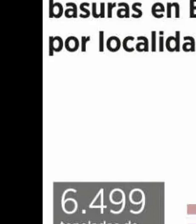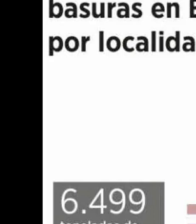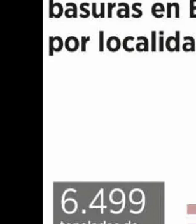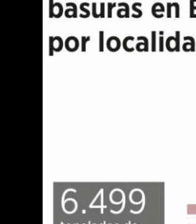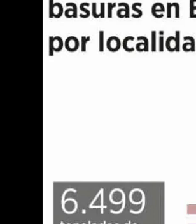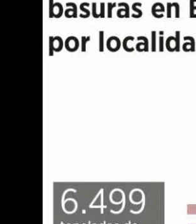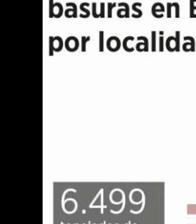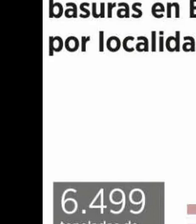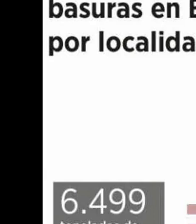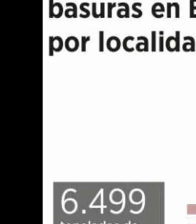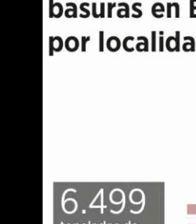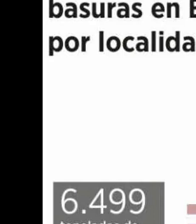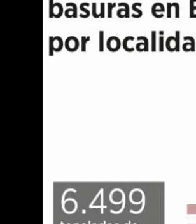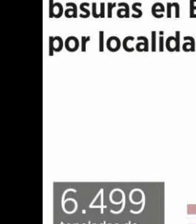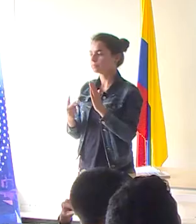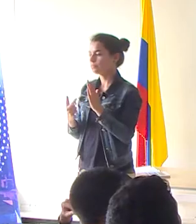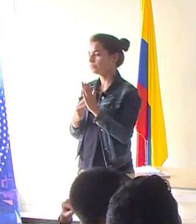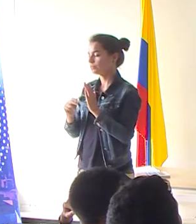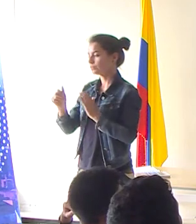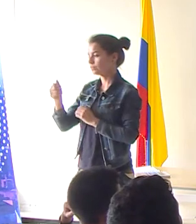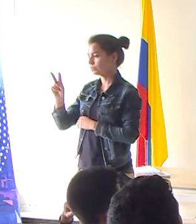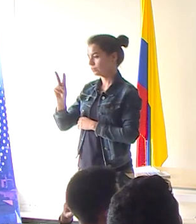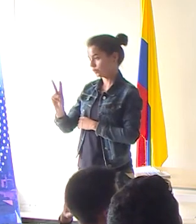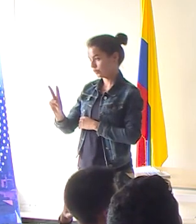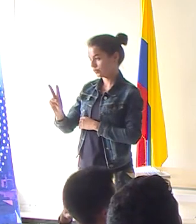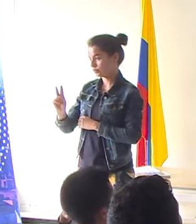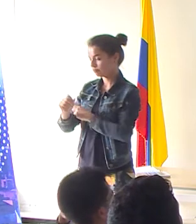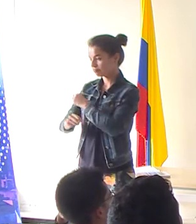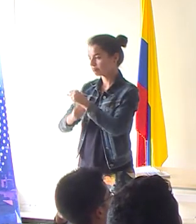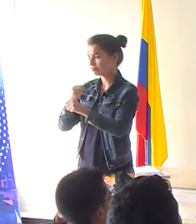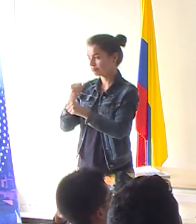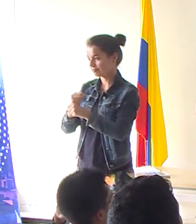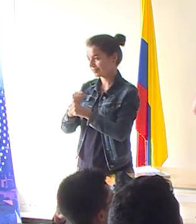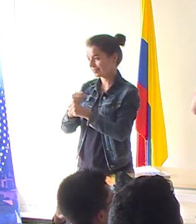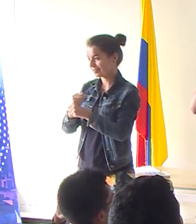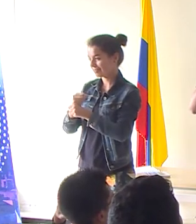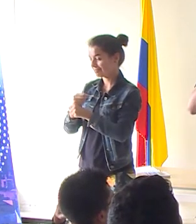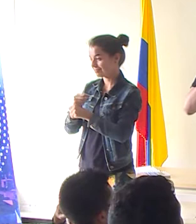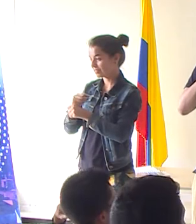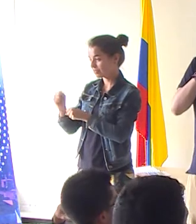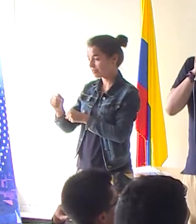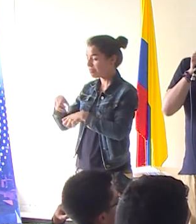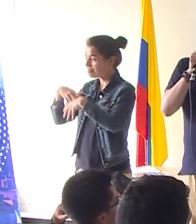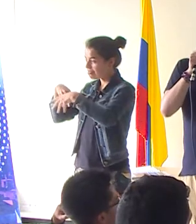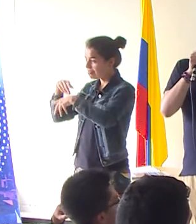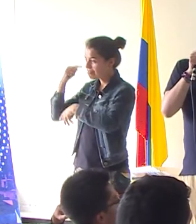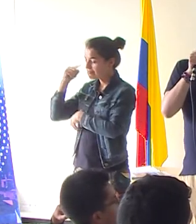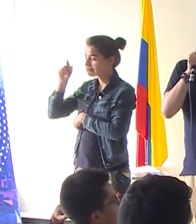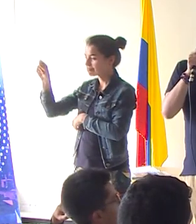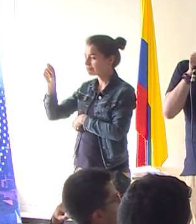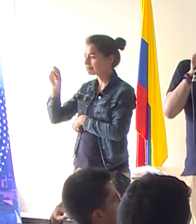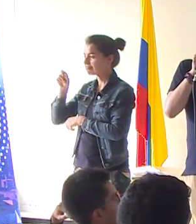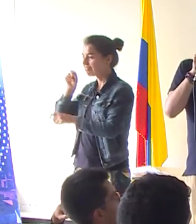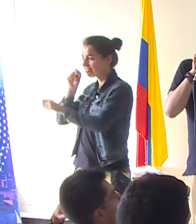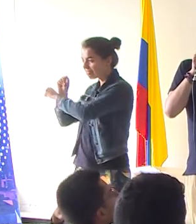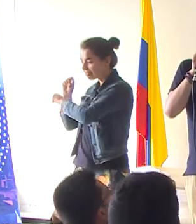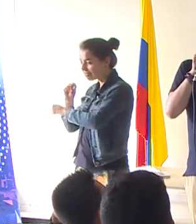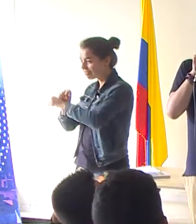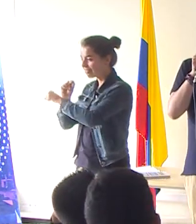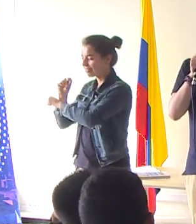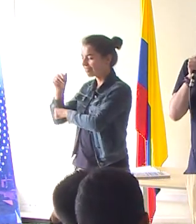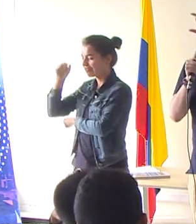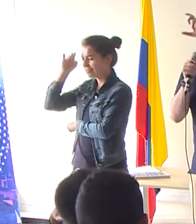en 2012 cuando le montaron todo el show a gustavo petro por la cuestión de las basuras y lo destituyeron